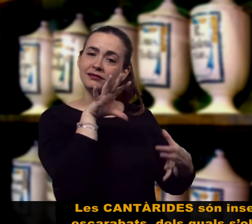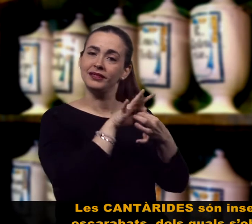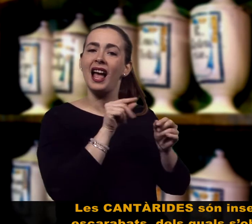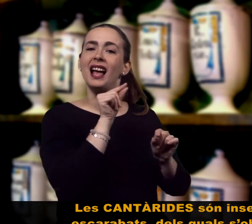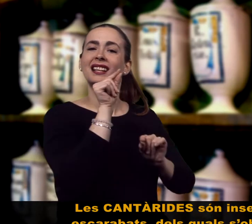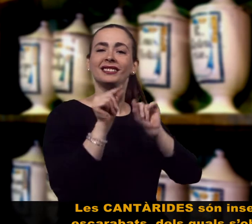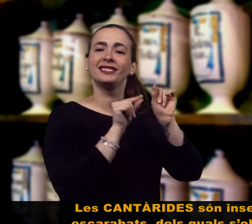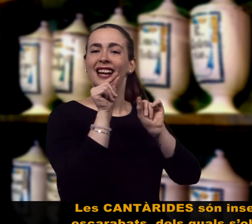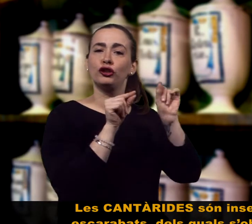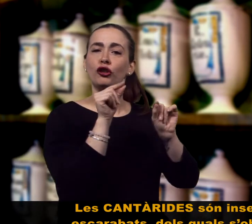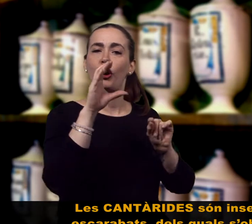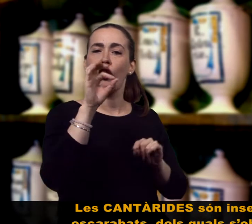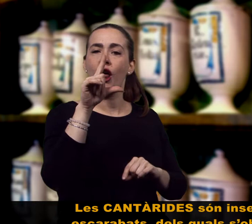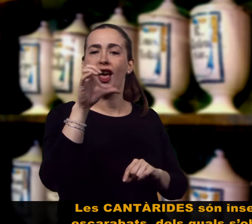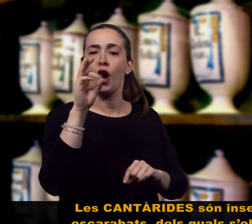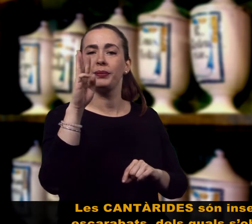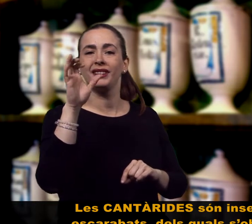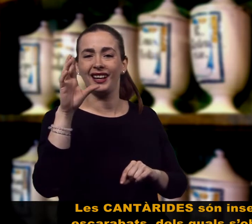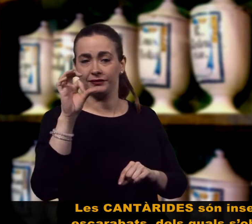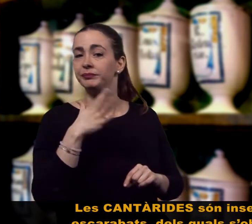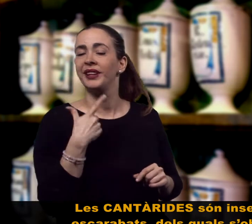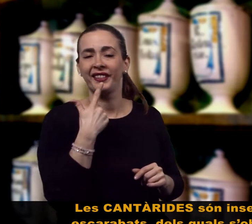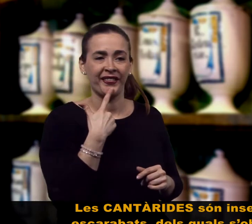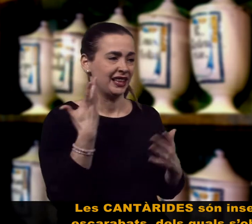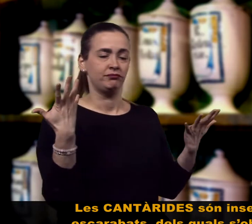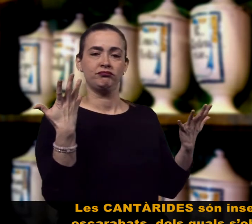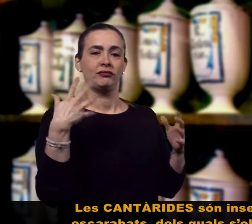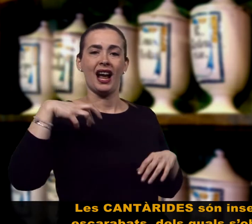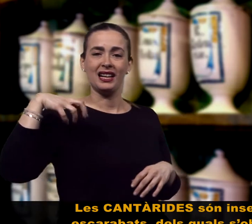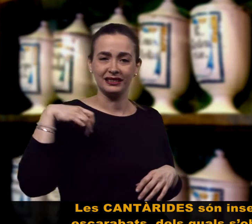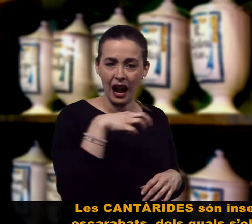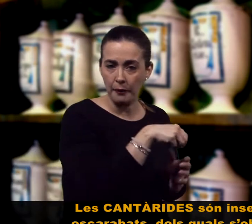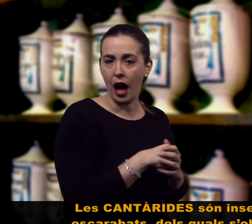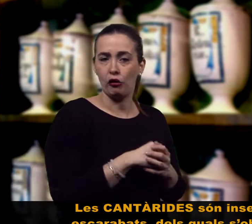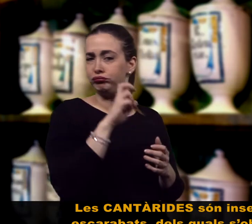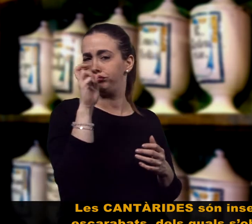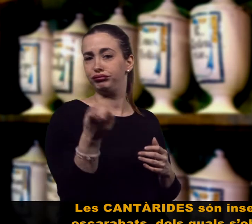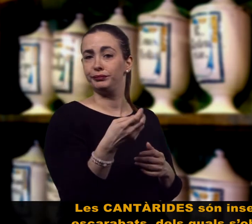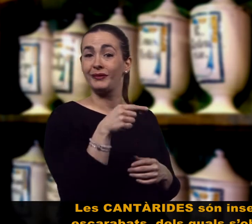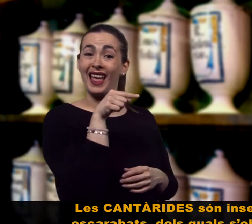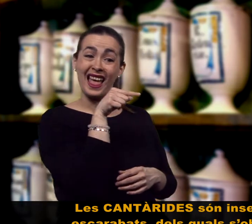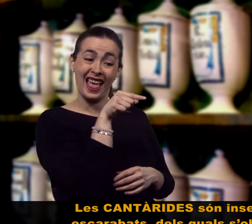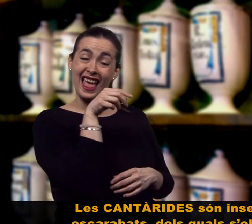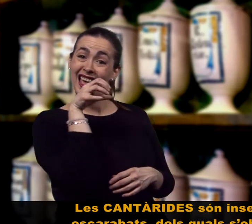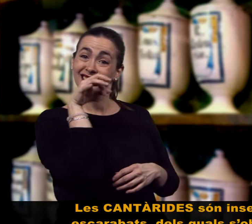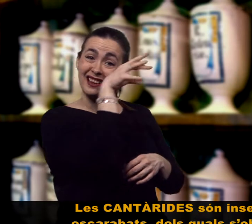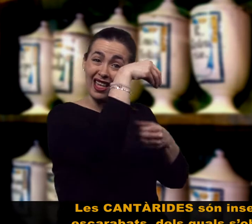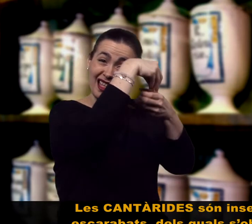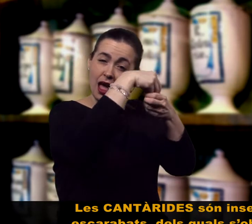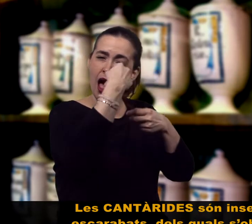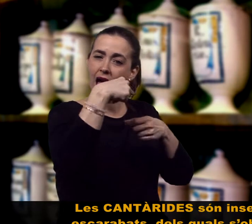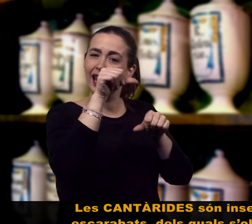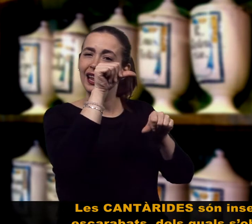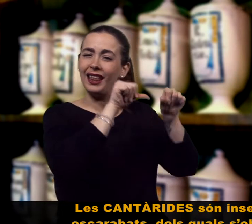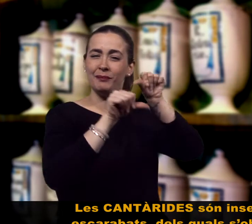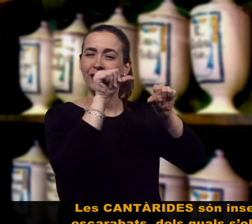Les cantàrides són insectes coleòpters, escarabats, dels quals s'obté la cantaridina, que es trituraven i a la pols s'afegia alcohol